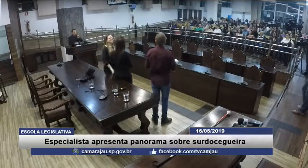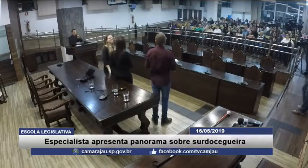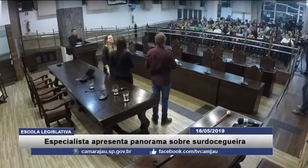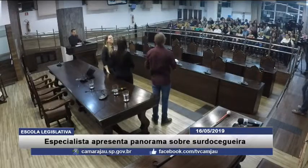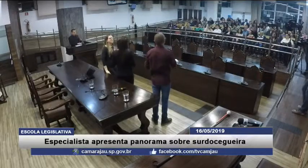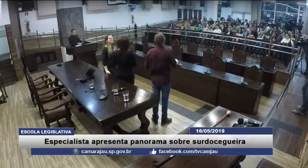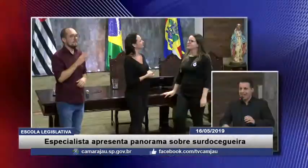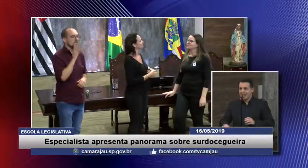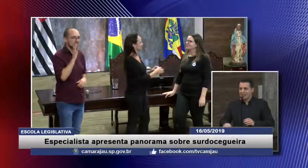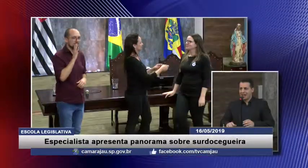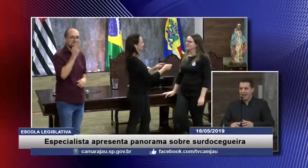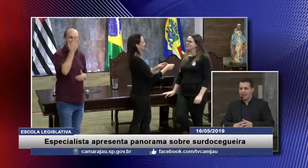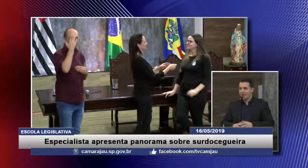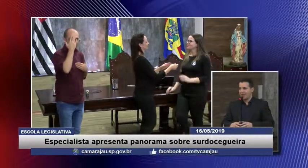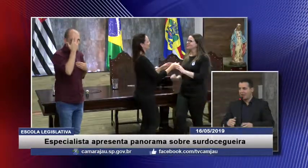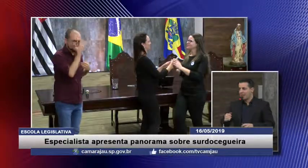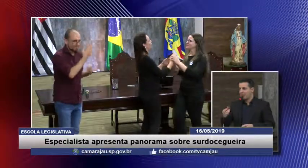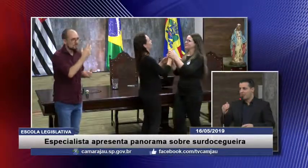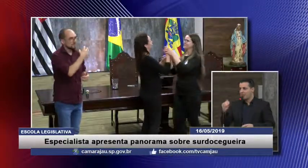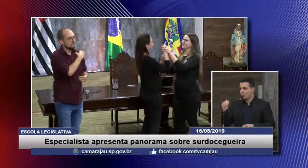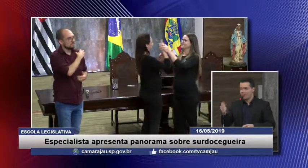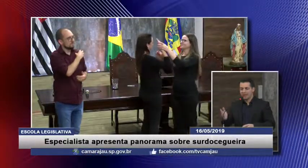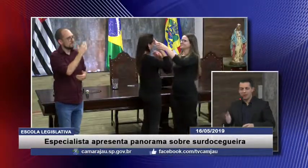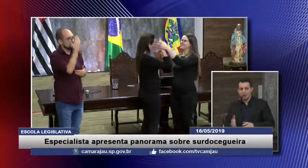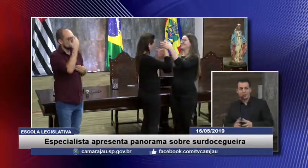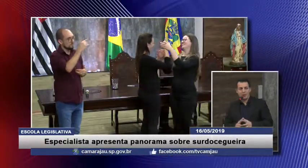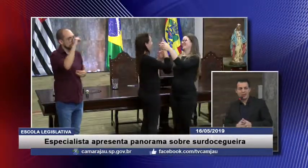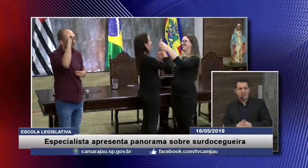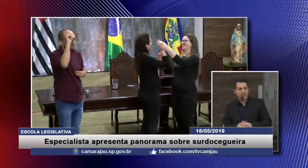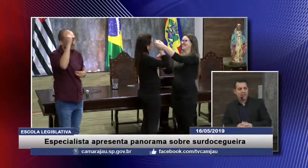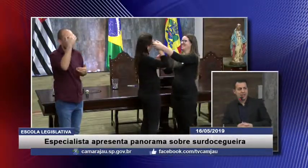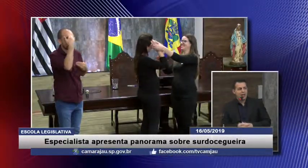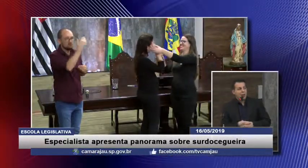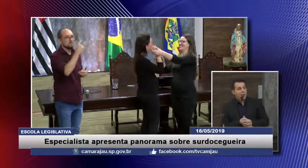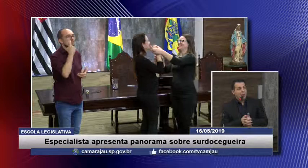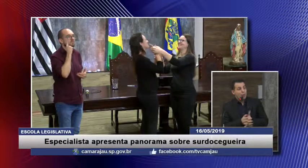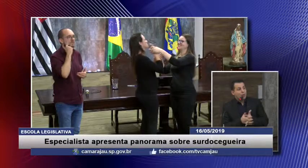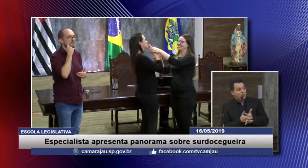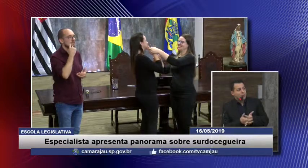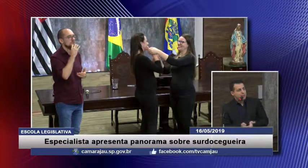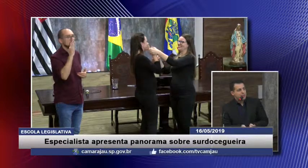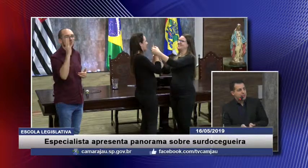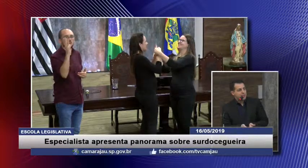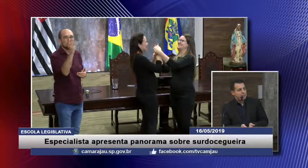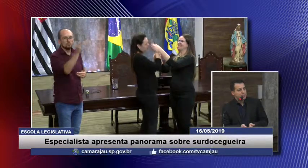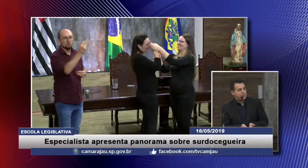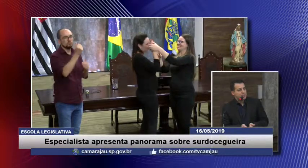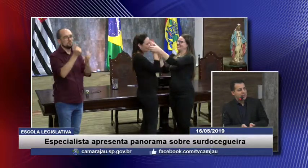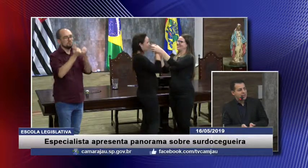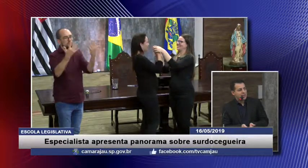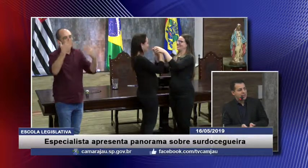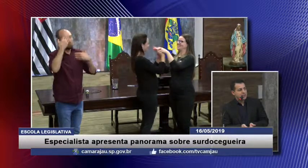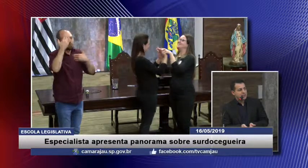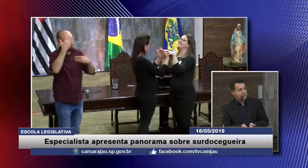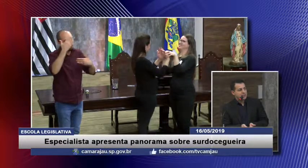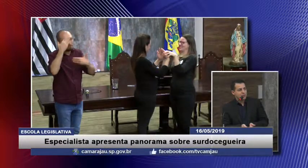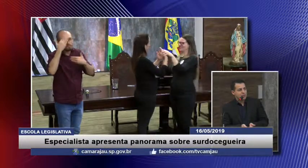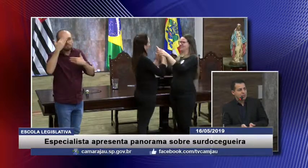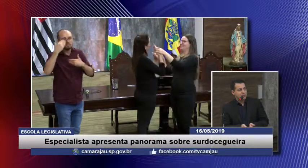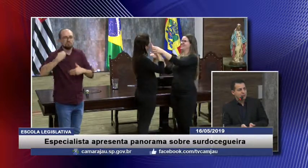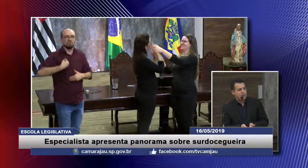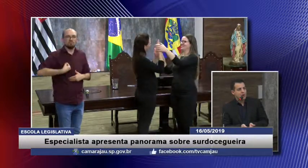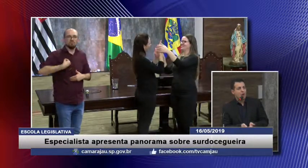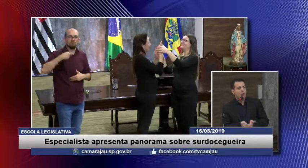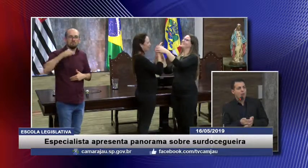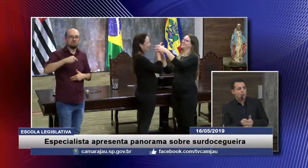Legal, mais uma vez obrigado, Lara, obrigado ao Adalto, à Marcela, ao público aqui presente, muito obrigado pela presença de